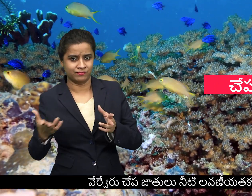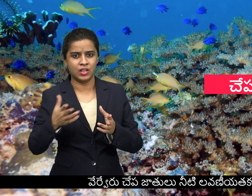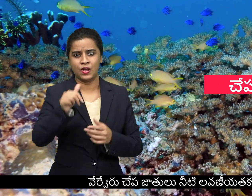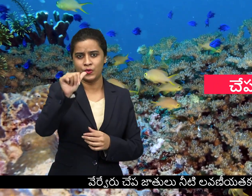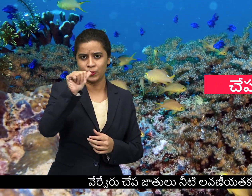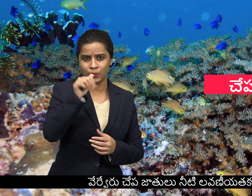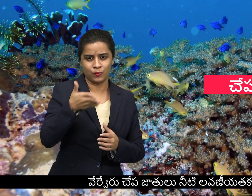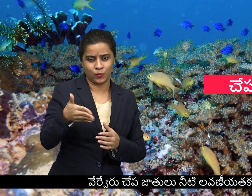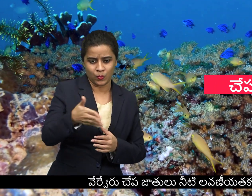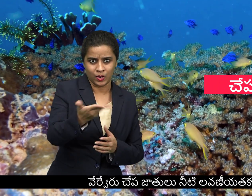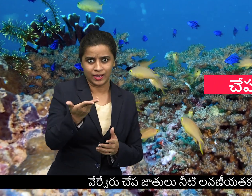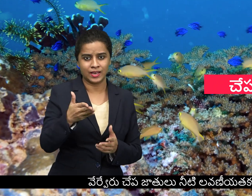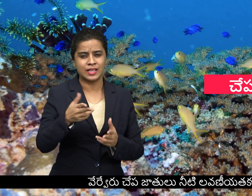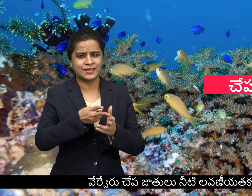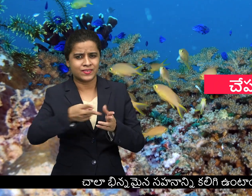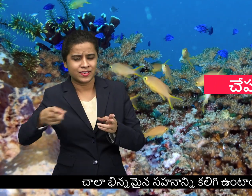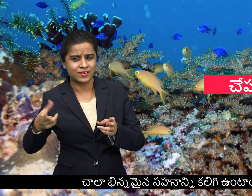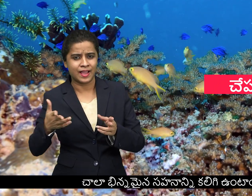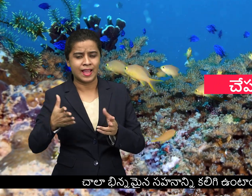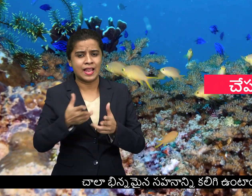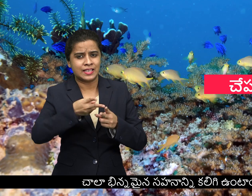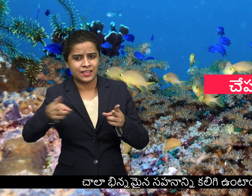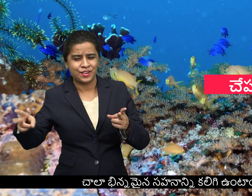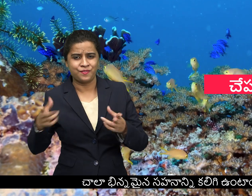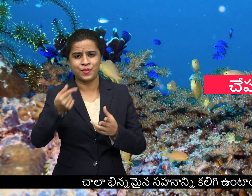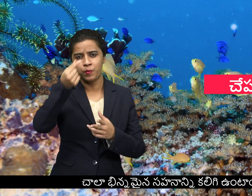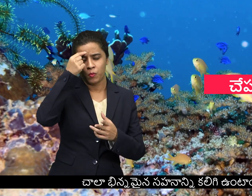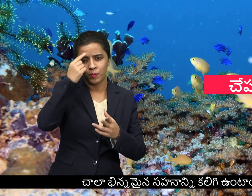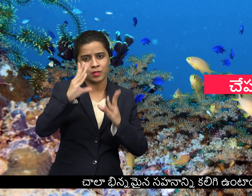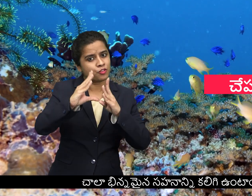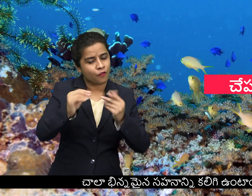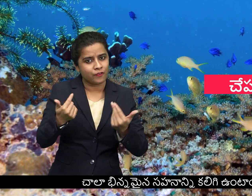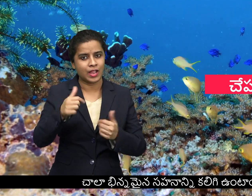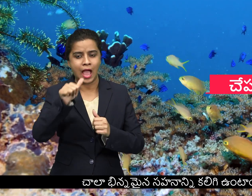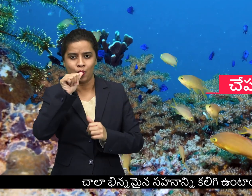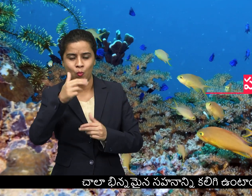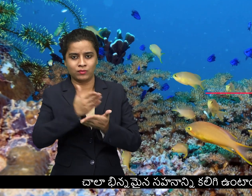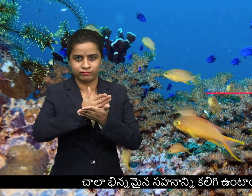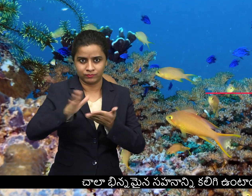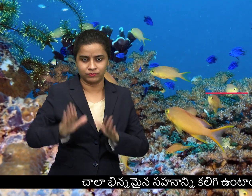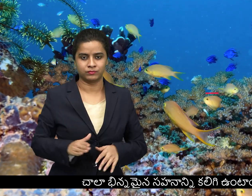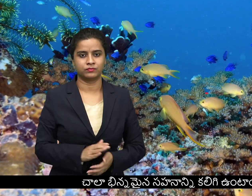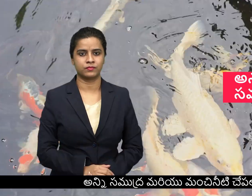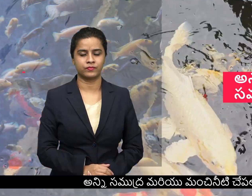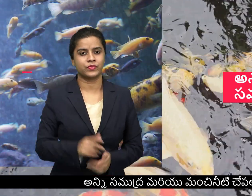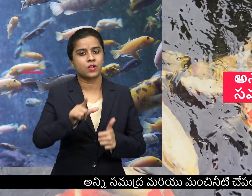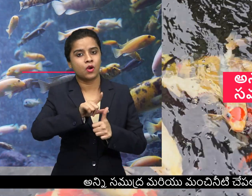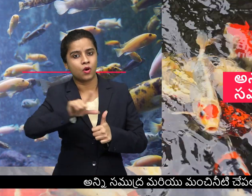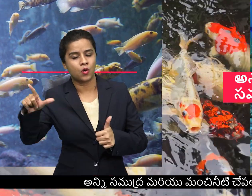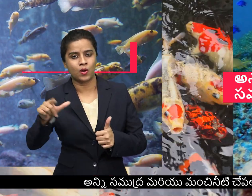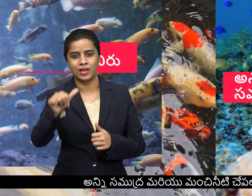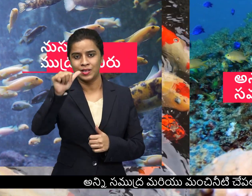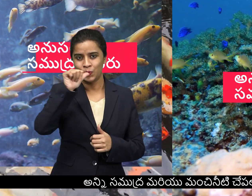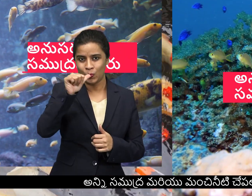వేర్వేరు చేప జాతులు నీటి లవణీయతకు చాలా భిన్నమైన సహనాన్ని కలిగి ఉంటాయి. అన్ని